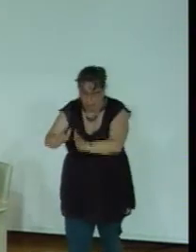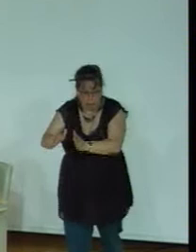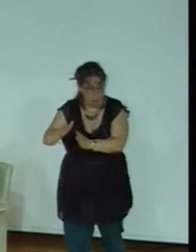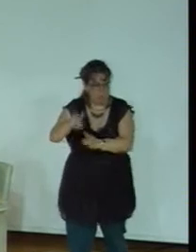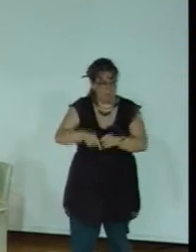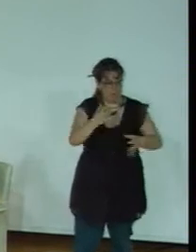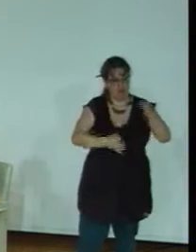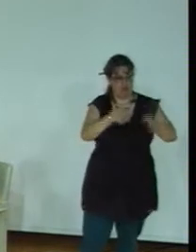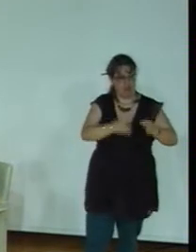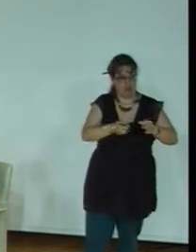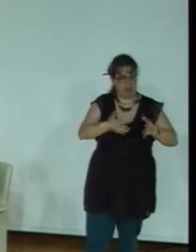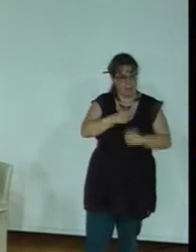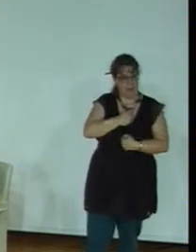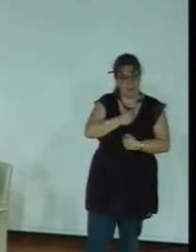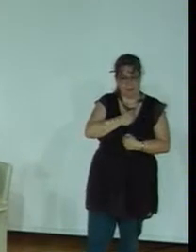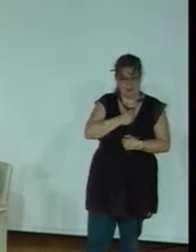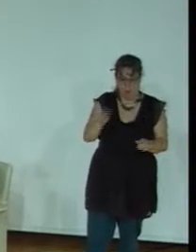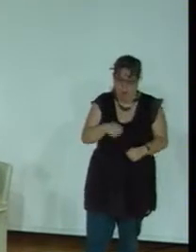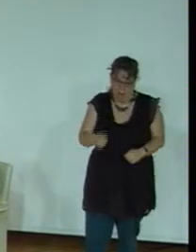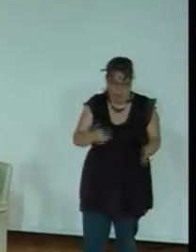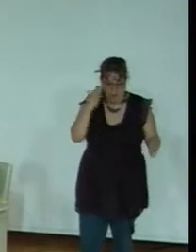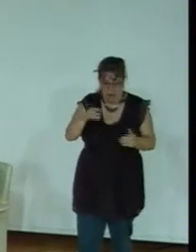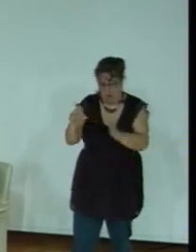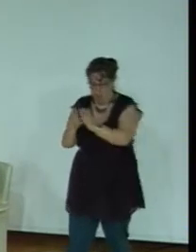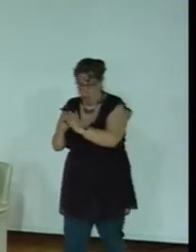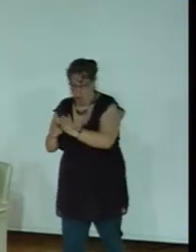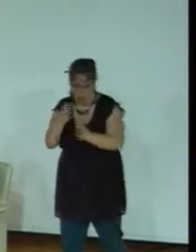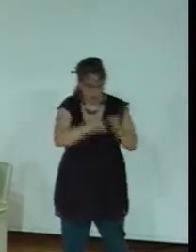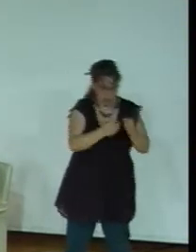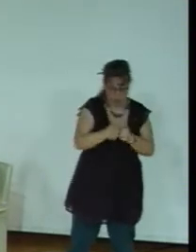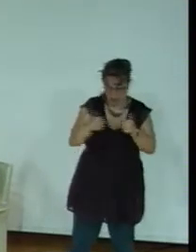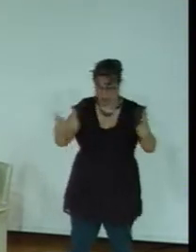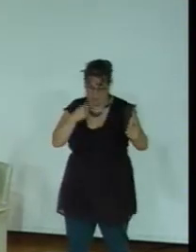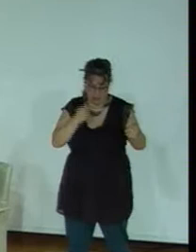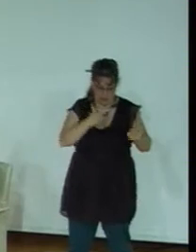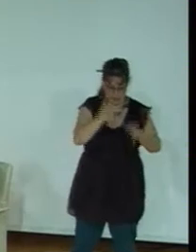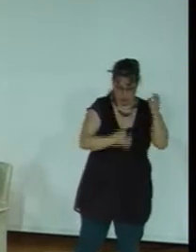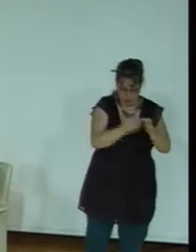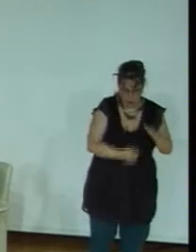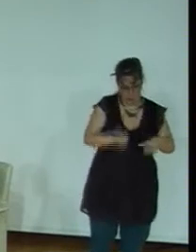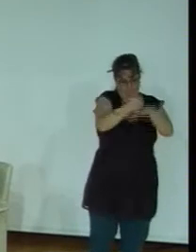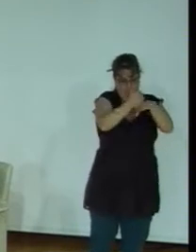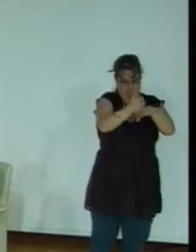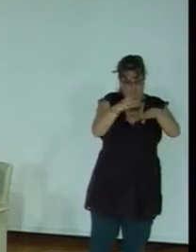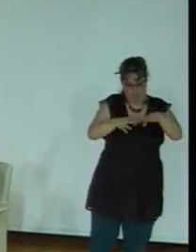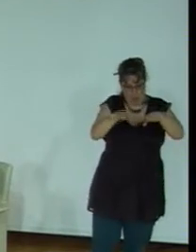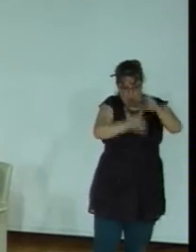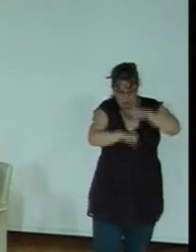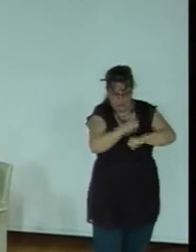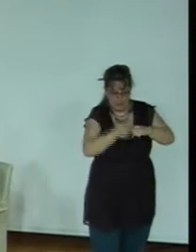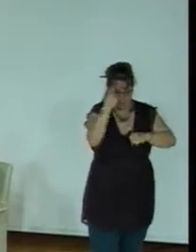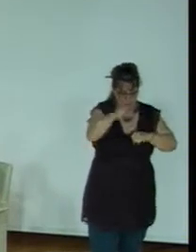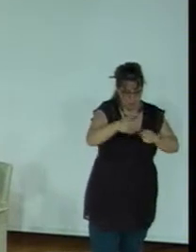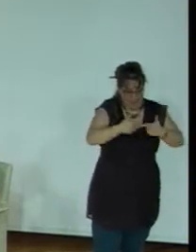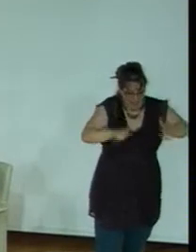règles au-dessus de tous les autres et qui va fixer un cadre général, un certain nombre de libertés fondamentales auxquelles les lois